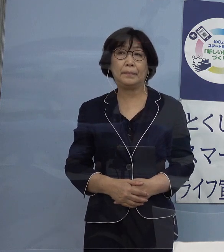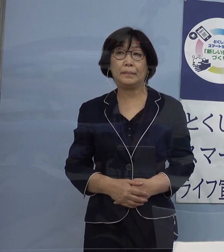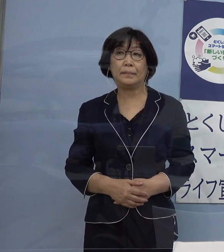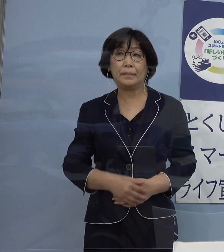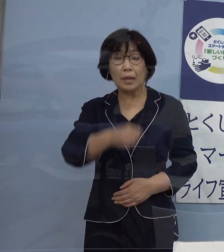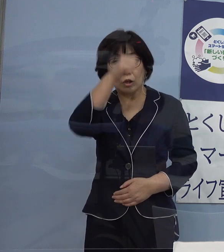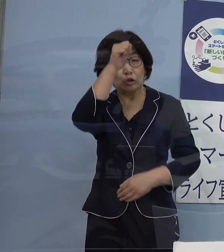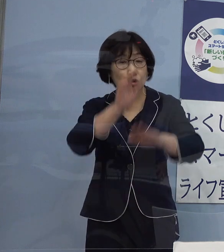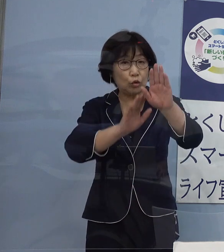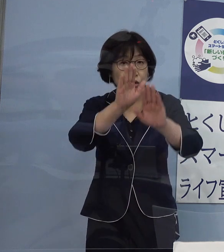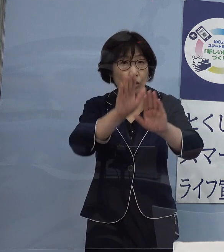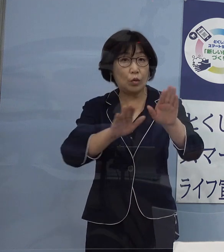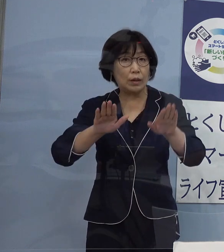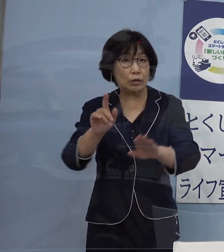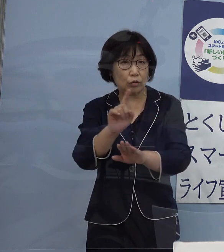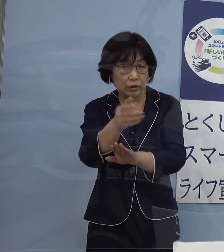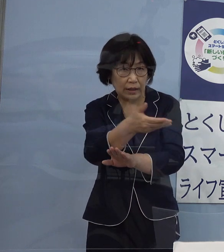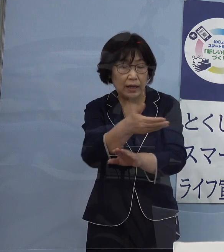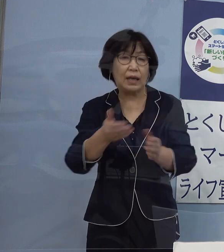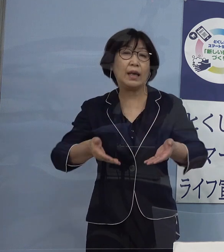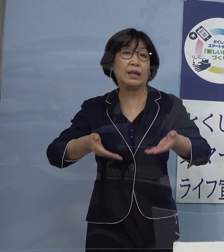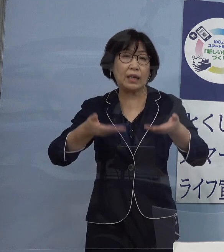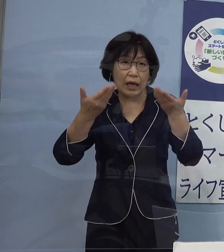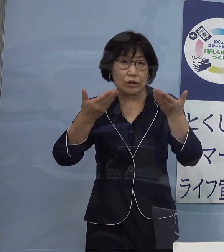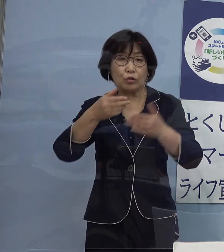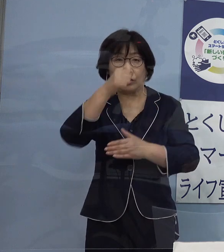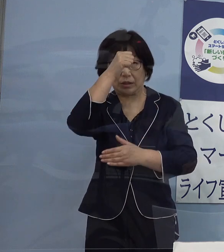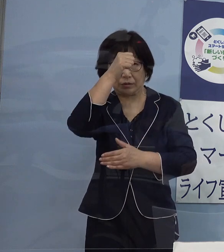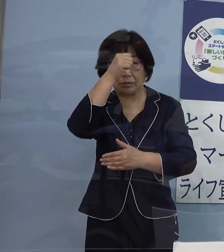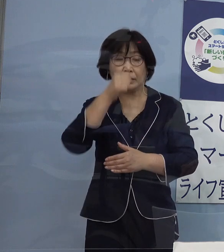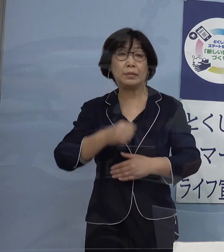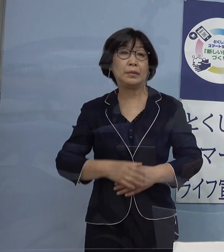症状の方は現在どう ですか。はい、軽症です。